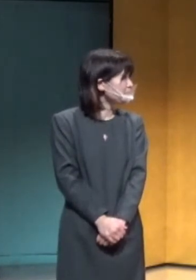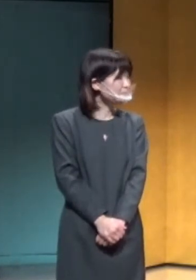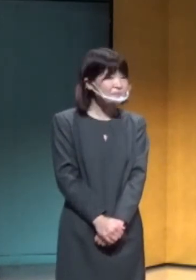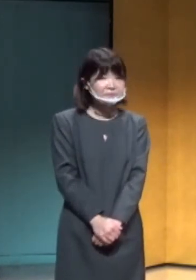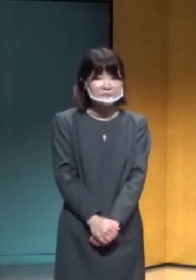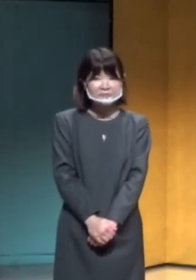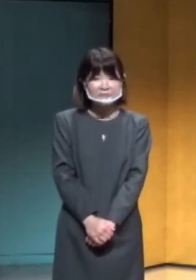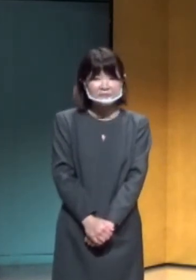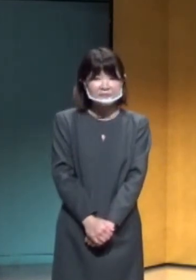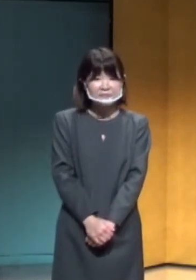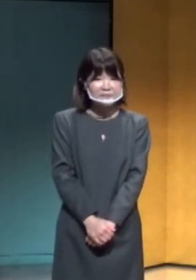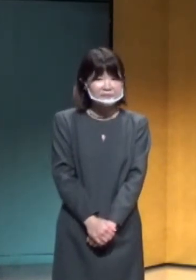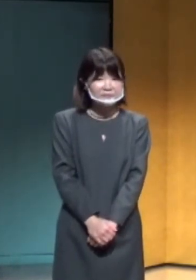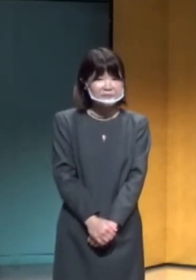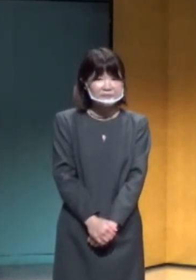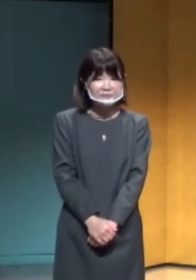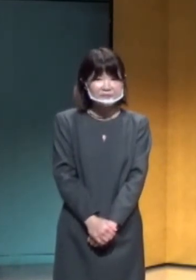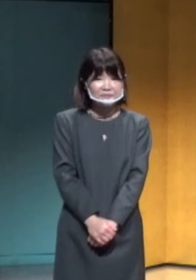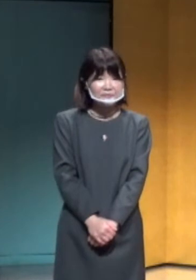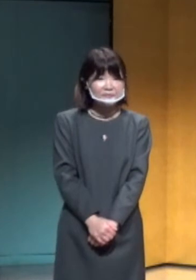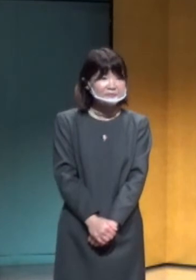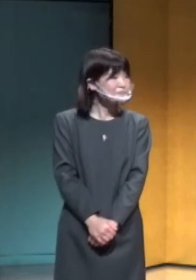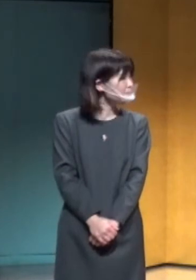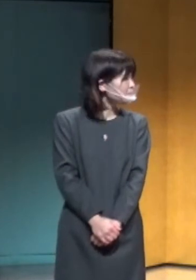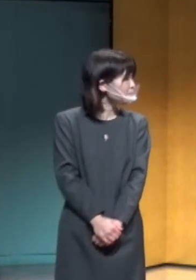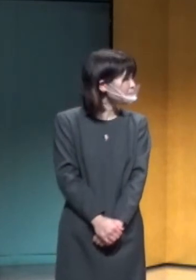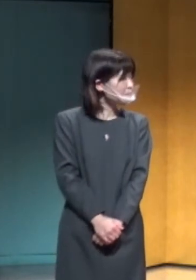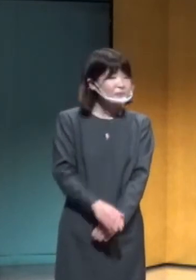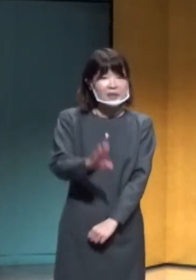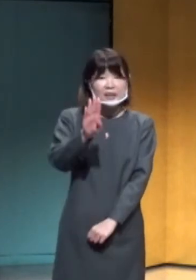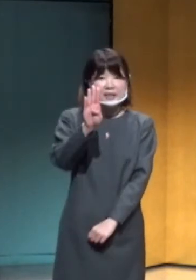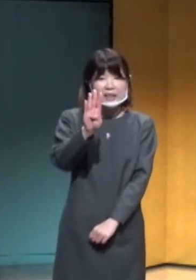慶応傀儡、慶応傀儡と読みます